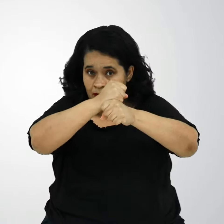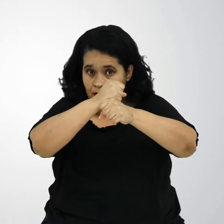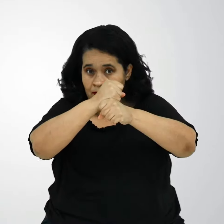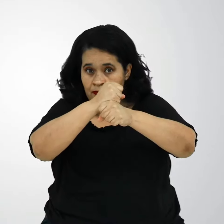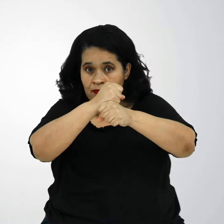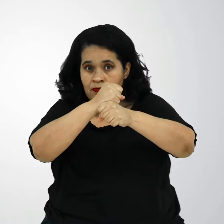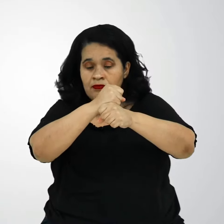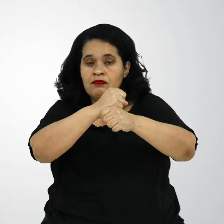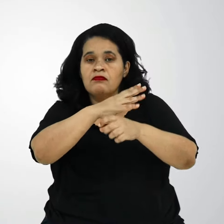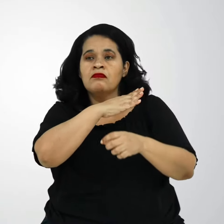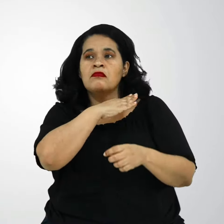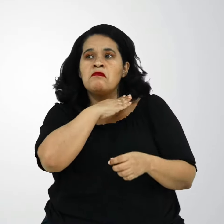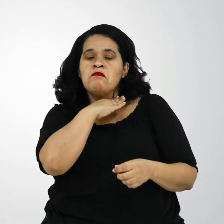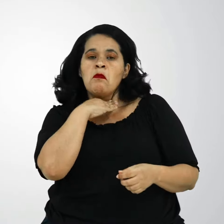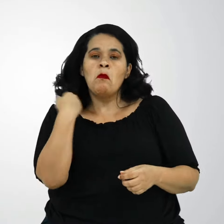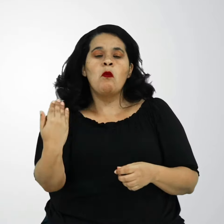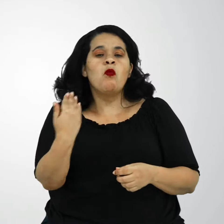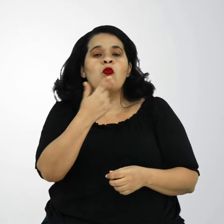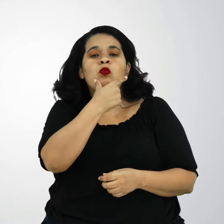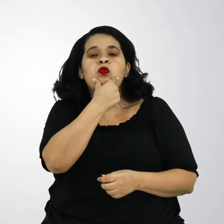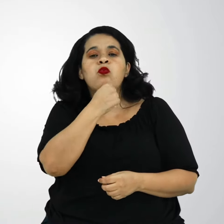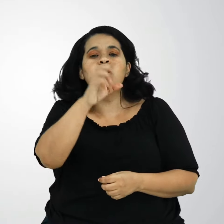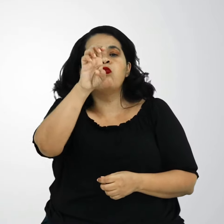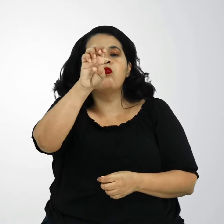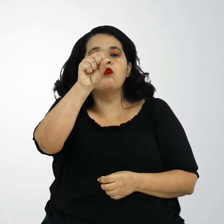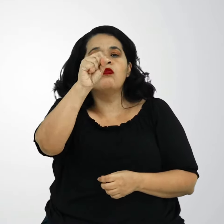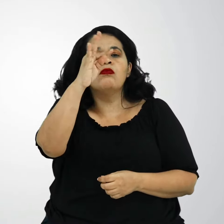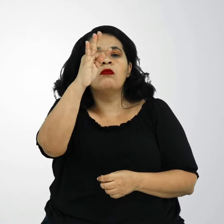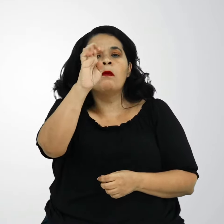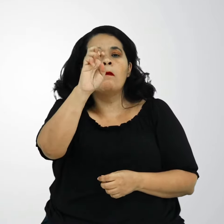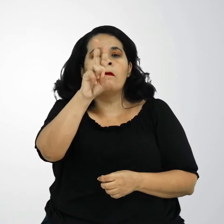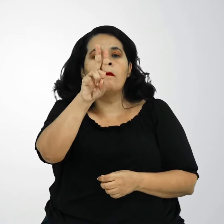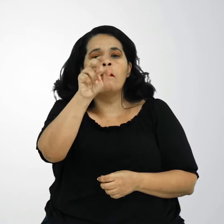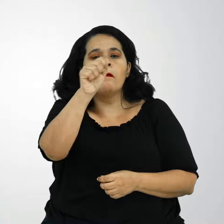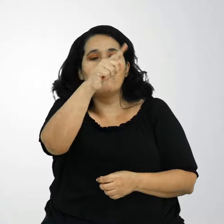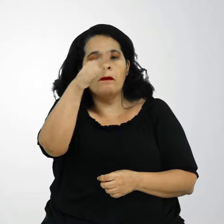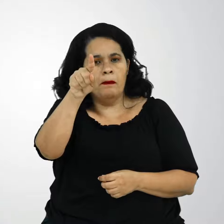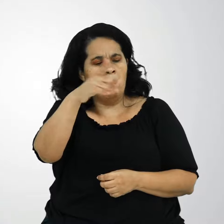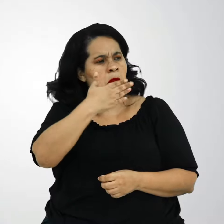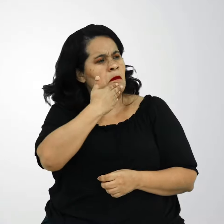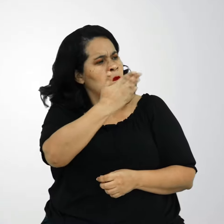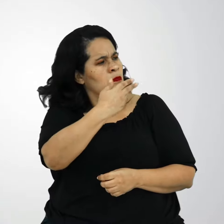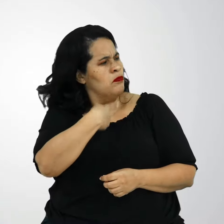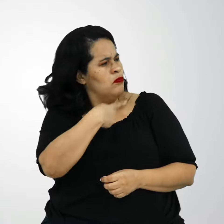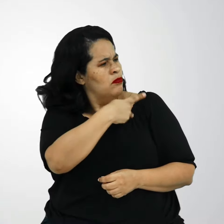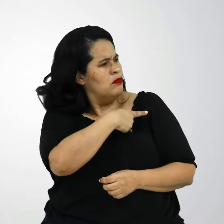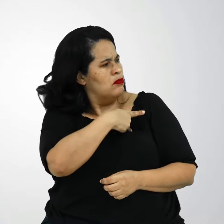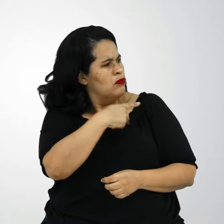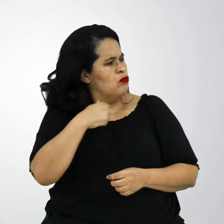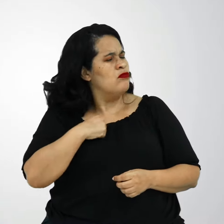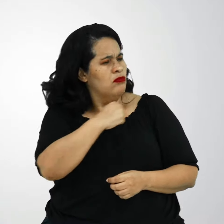morte de Estevão, esses 490 anos. Então, eu queria que o pastor Alan falasse um pouco para a gente a respeito dessa visão puramente